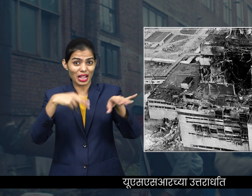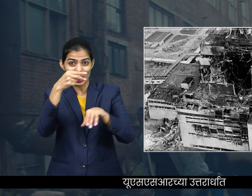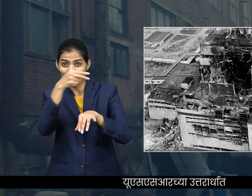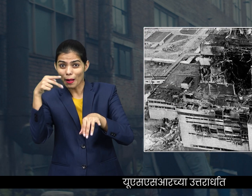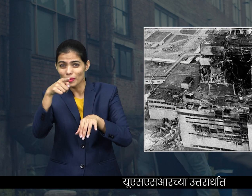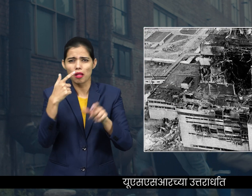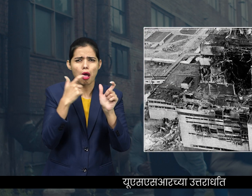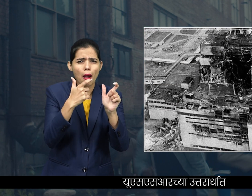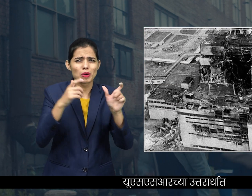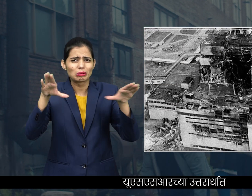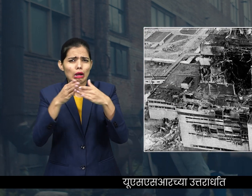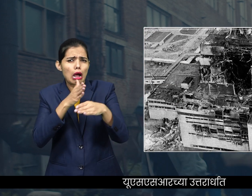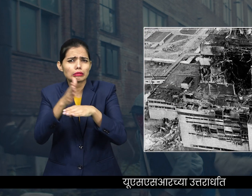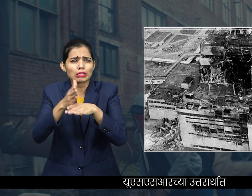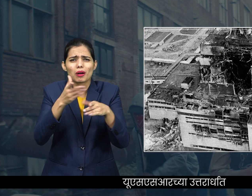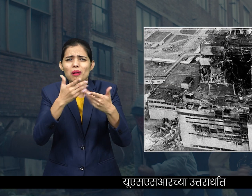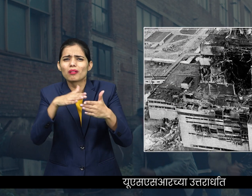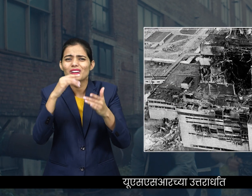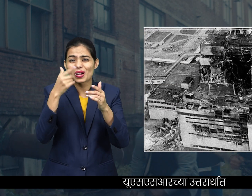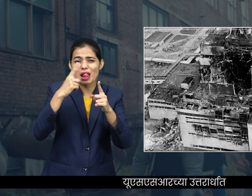USSRच्या उत्तरार्धात